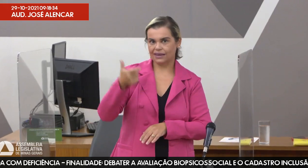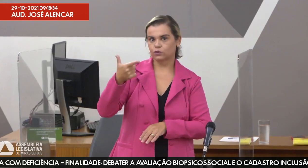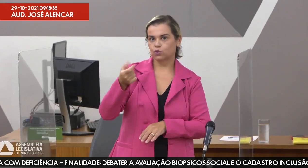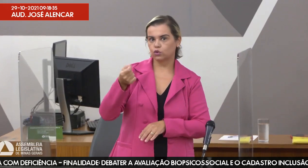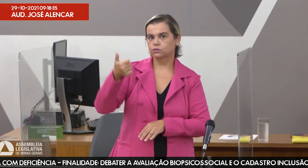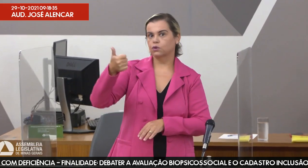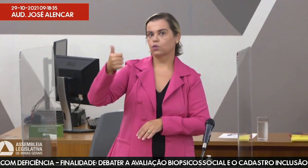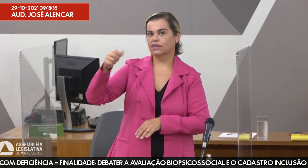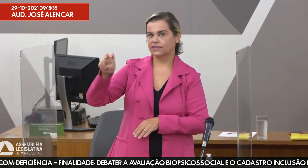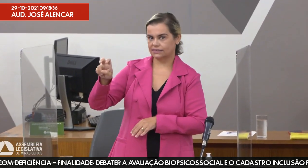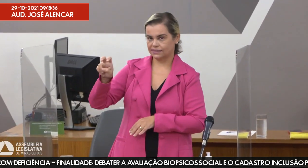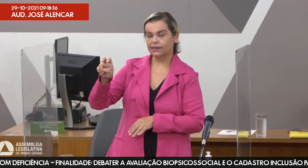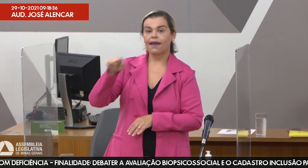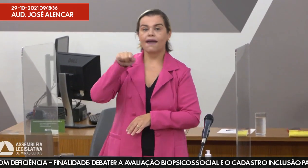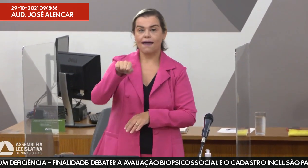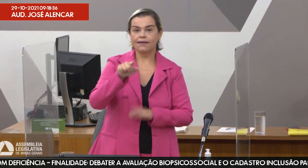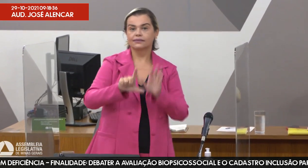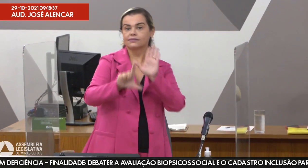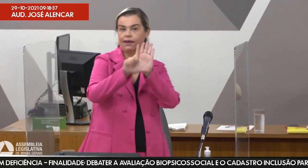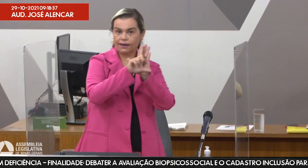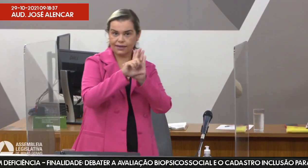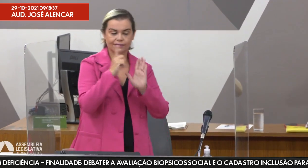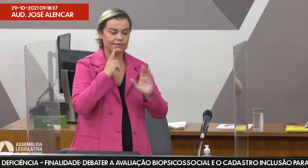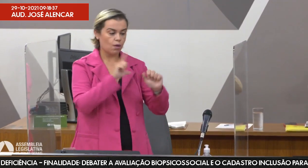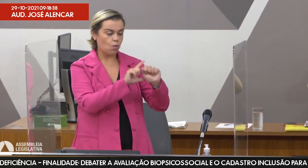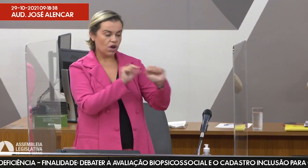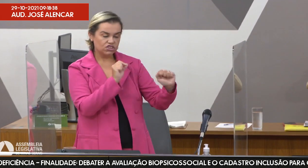13.146, de 2015.